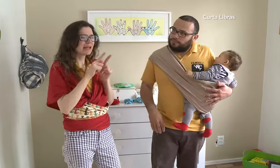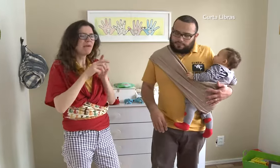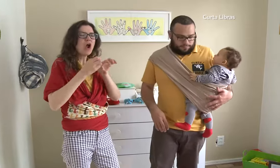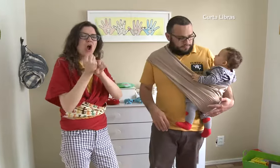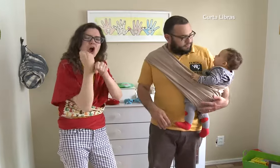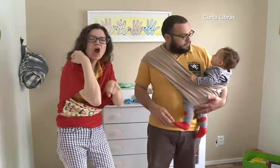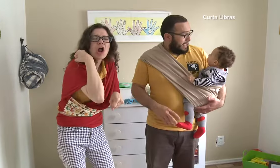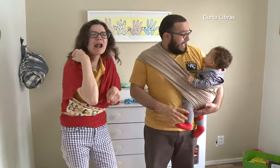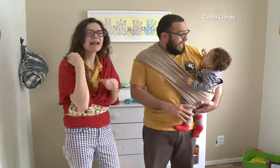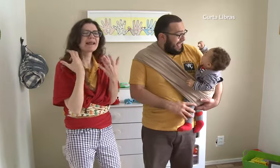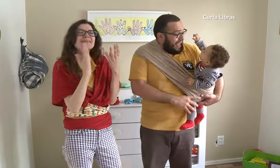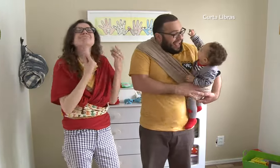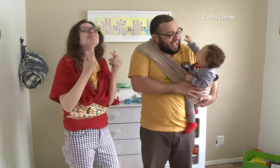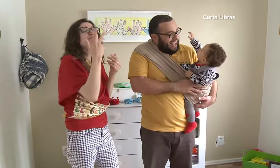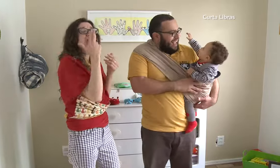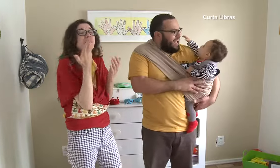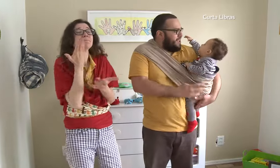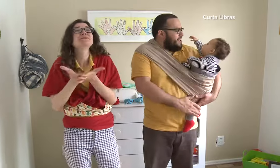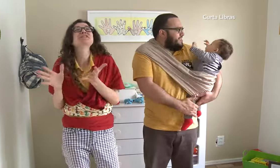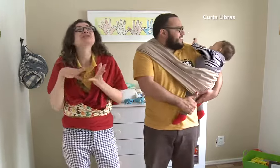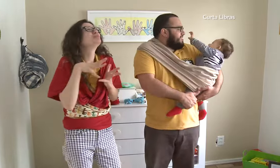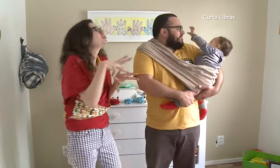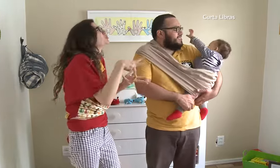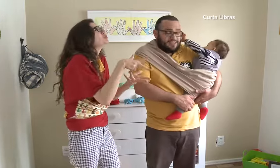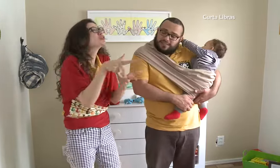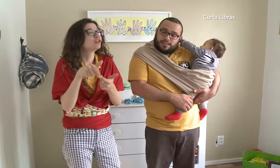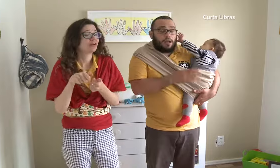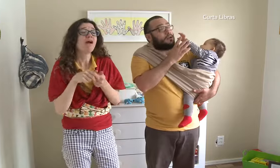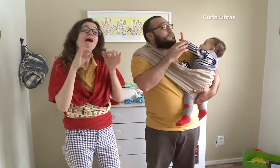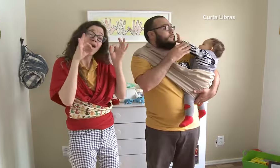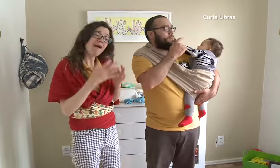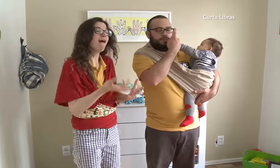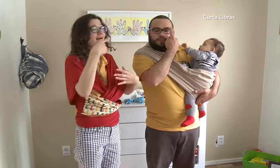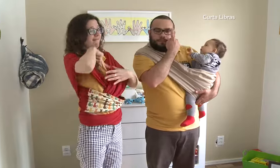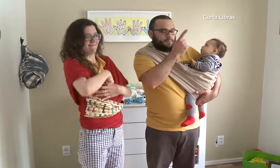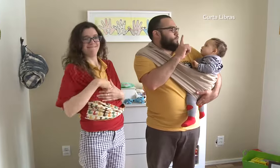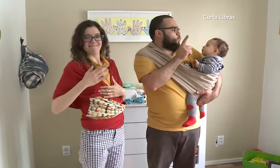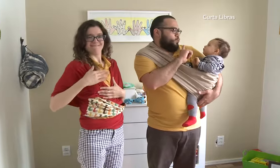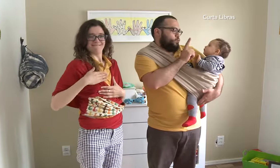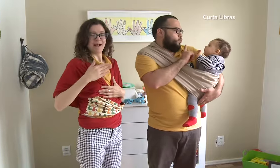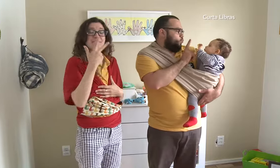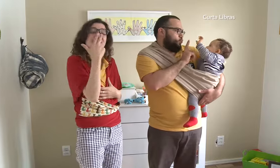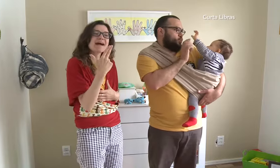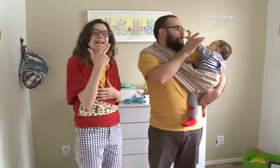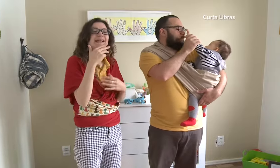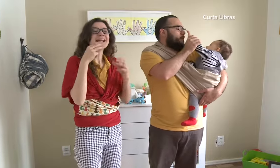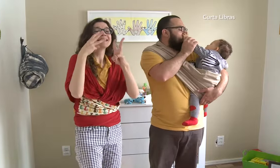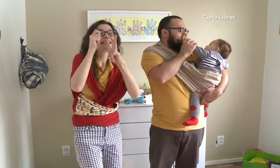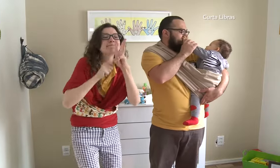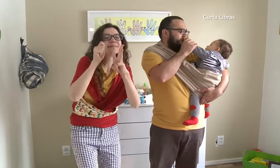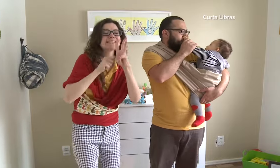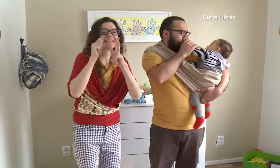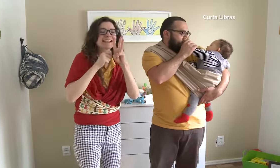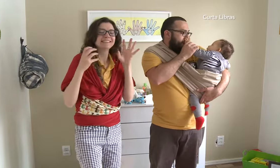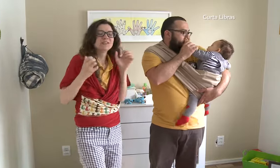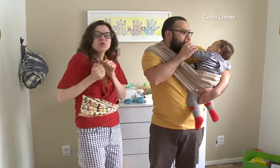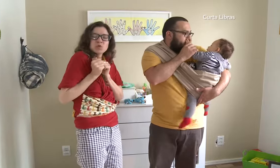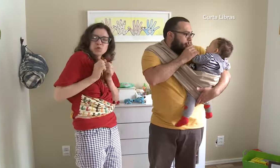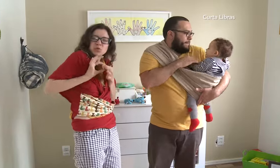Ele tem cólica e se sente perdido no mundo que é novo para ele. Então, esses 3 meses após o nascimento, ele continua se